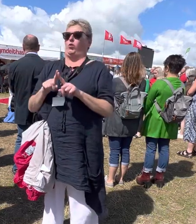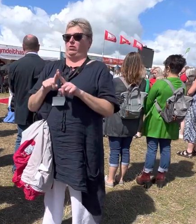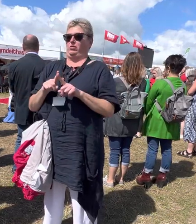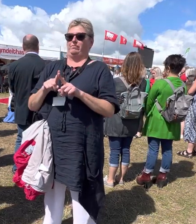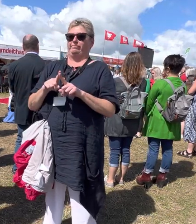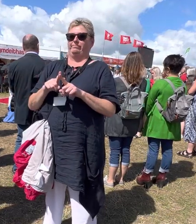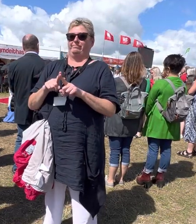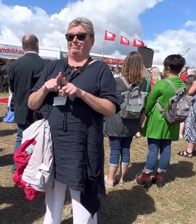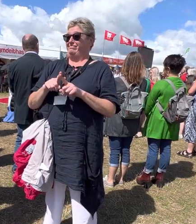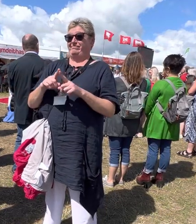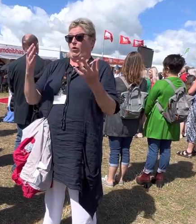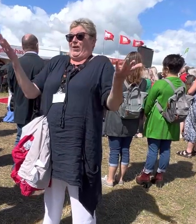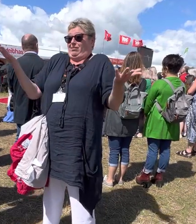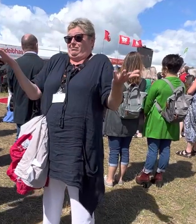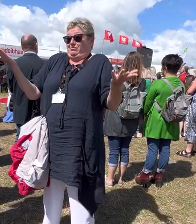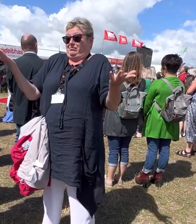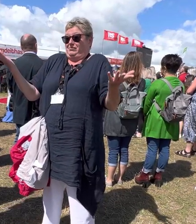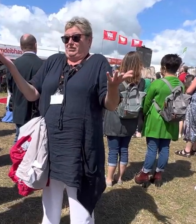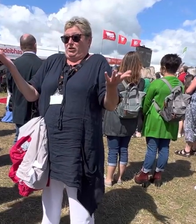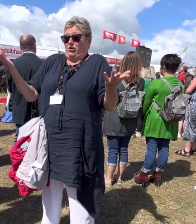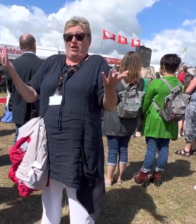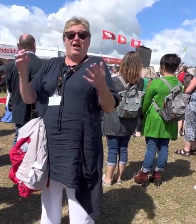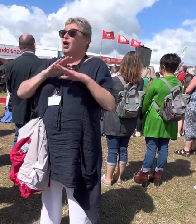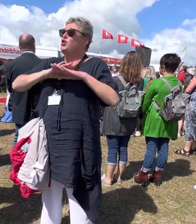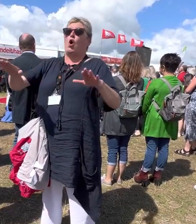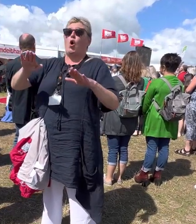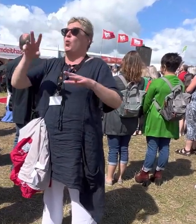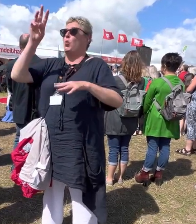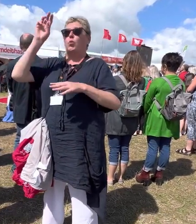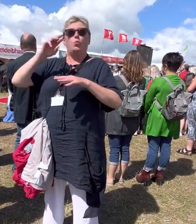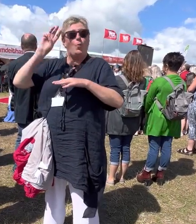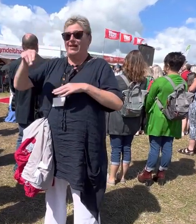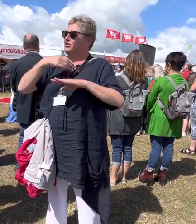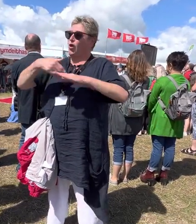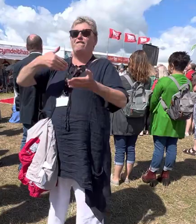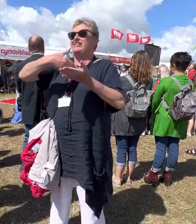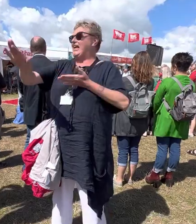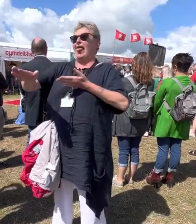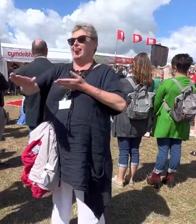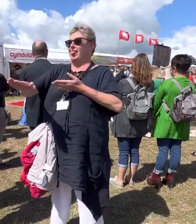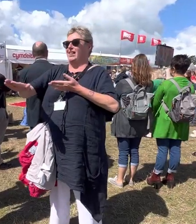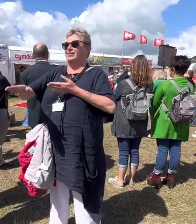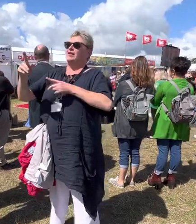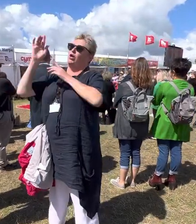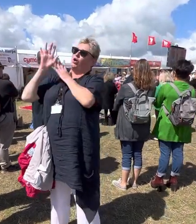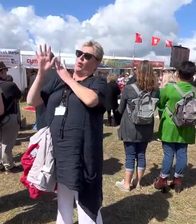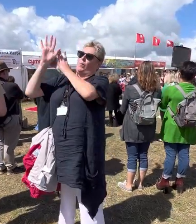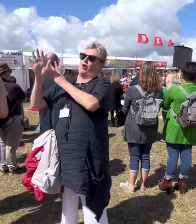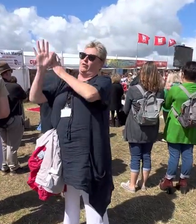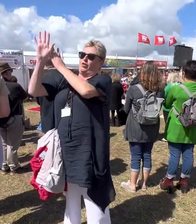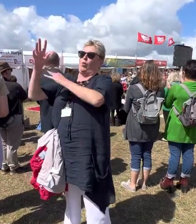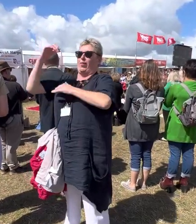neb arall. Felly nid yw Cymru ar werth, a dywch efo ni tuag at Llywodraeth Cymru.